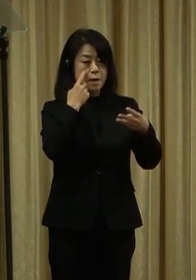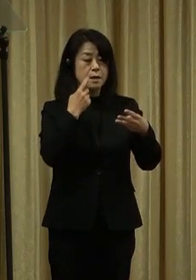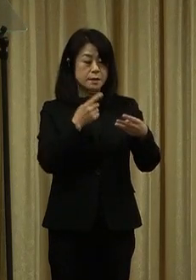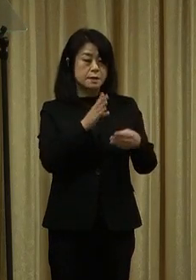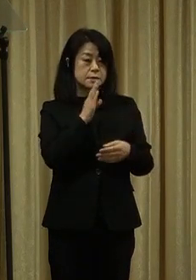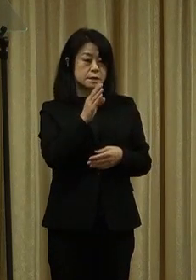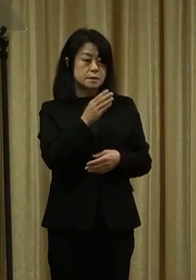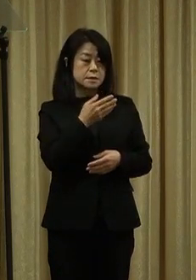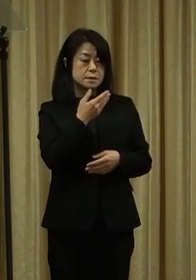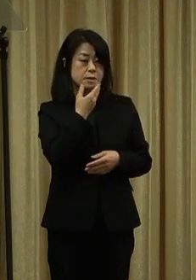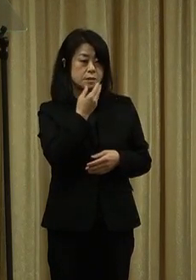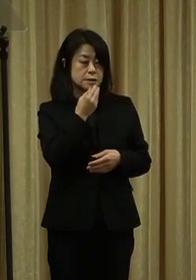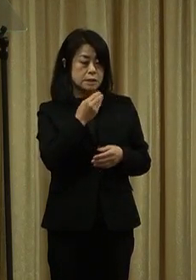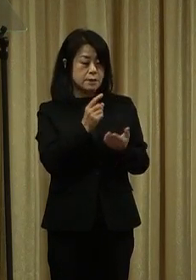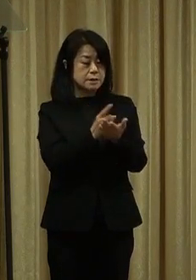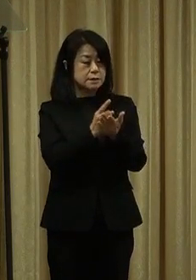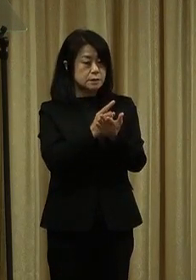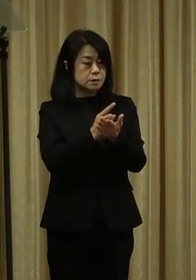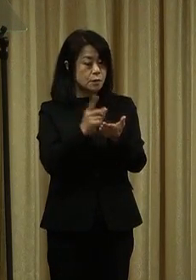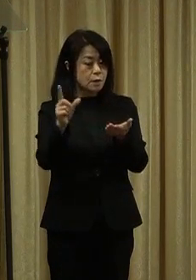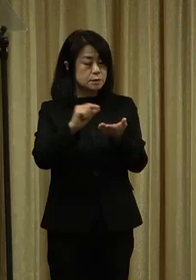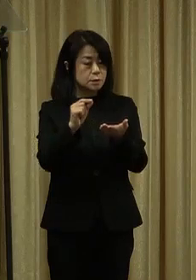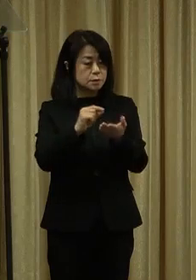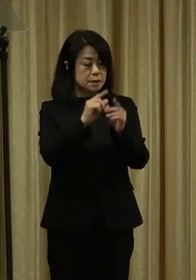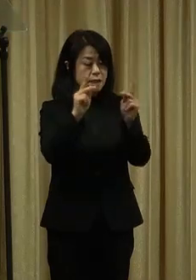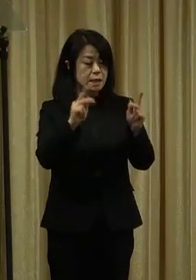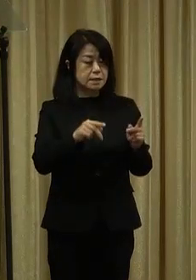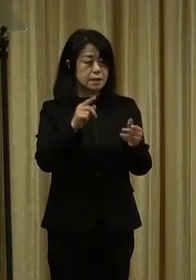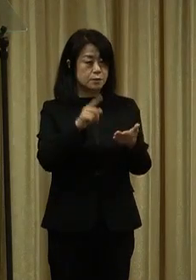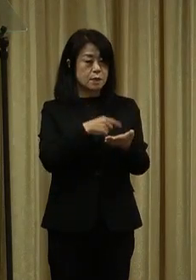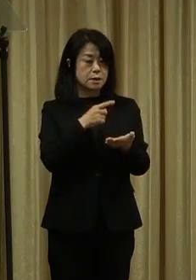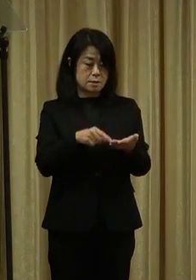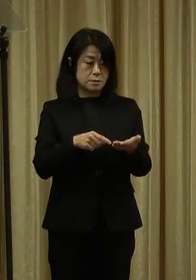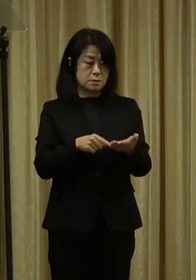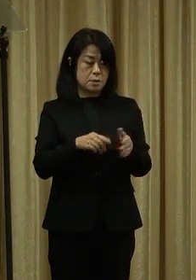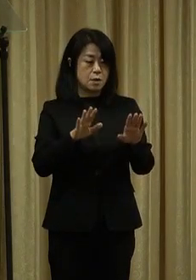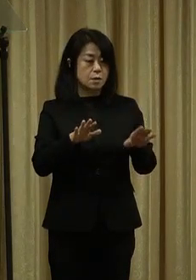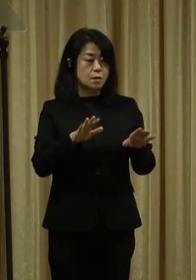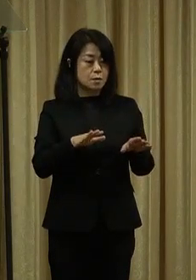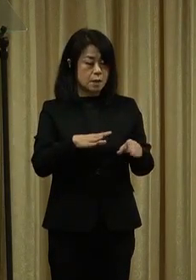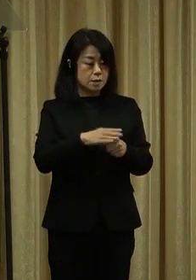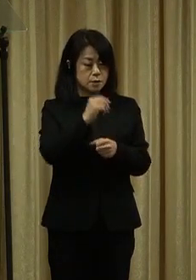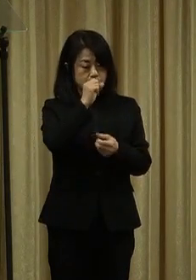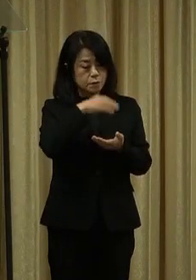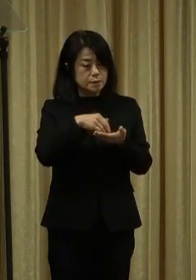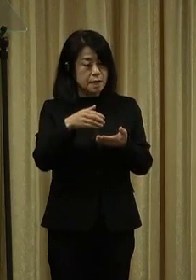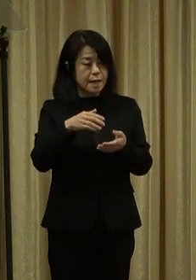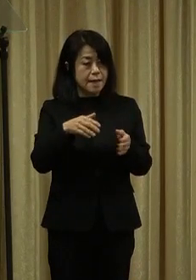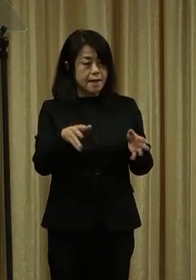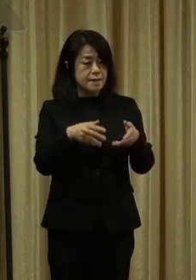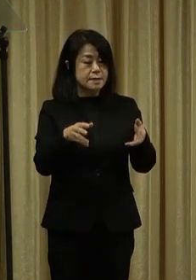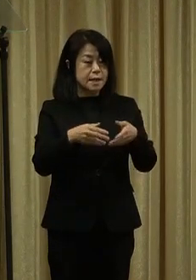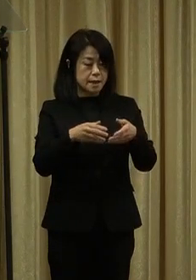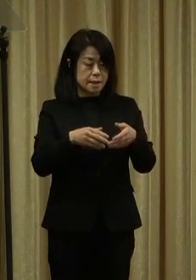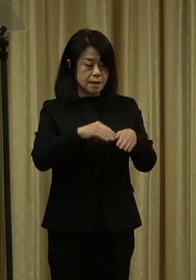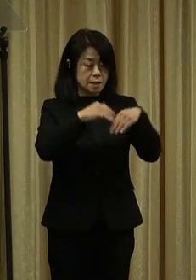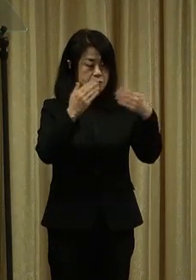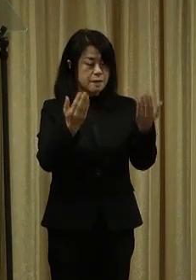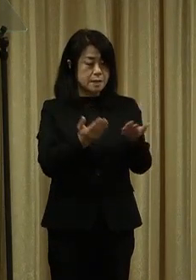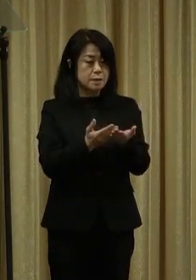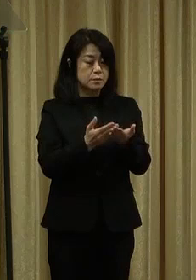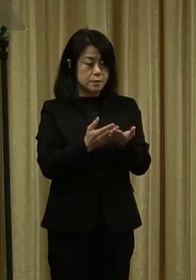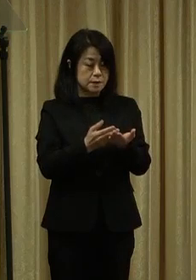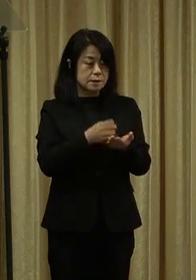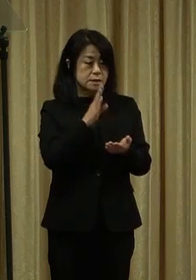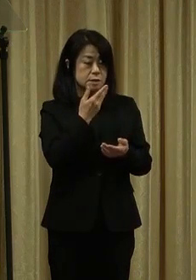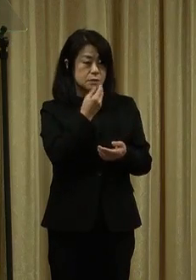ェルビーイング指標を活用した課題解決です。今回の当初予算編成からすべての部門においてウェルビーイング向上